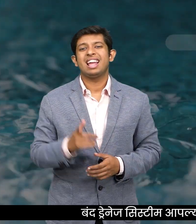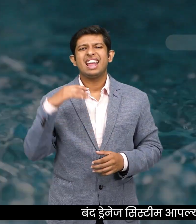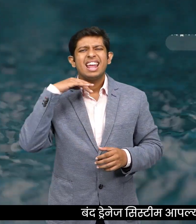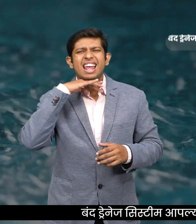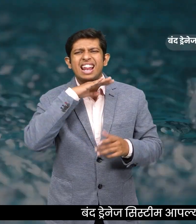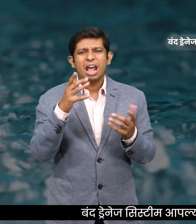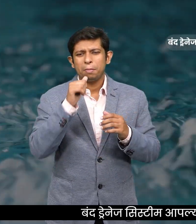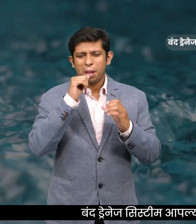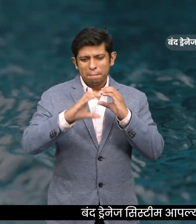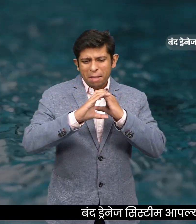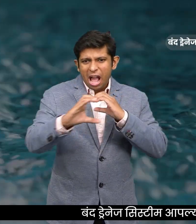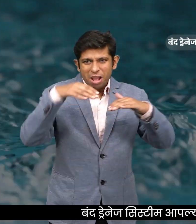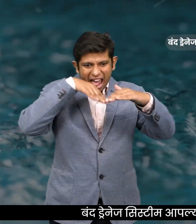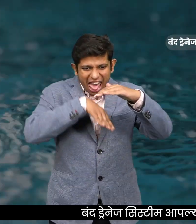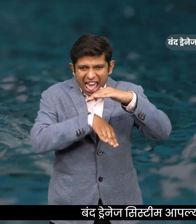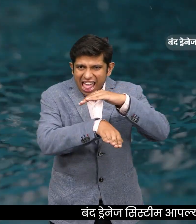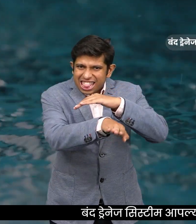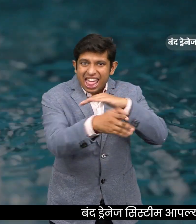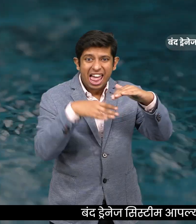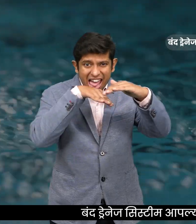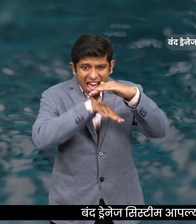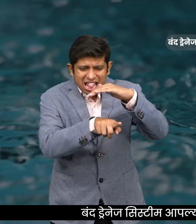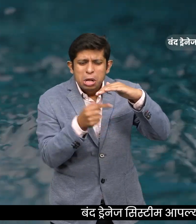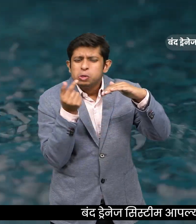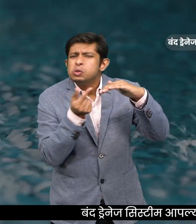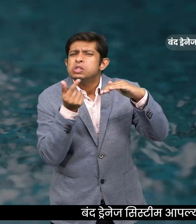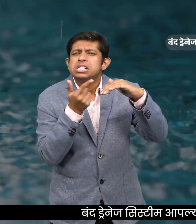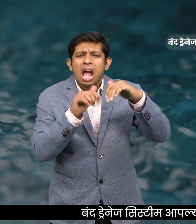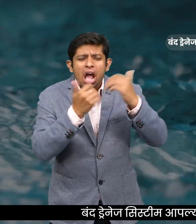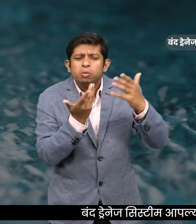बंद ड्रेनेज सिस्टम आपल्यासाठी कशा उपयुक्त ठरू शकते?